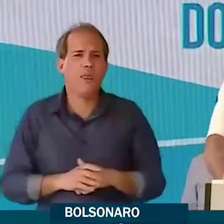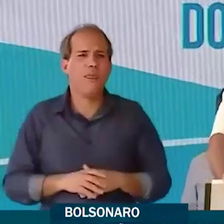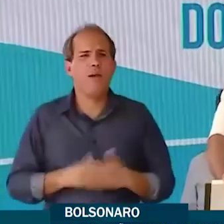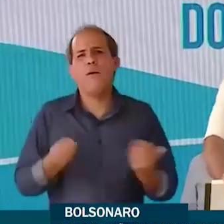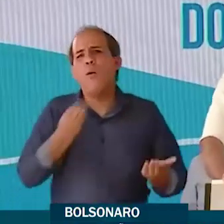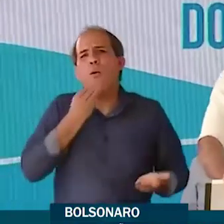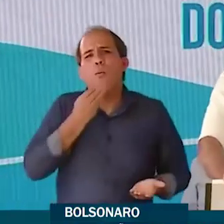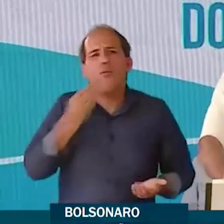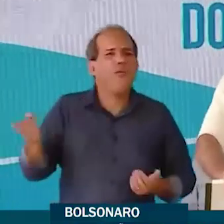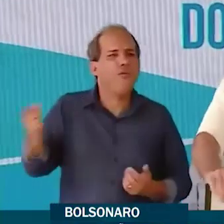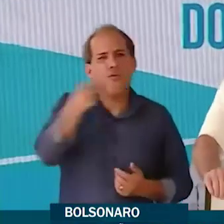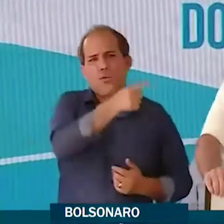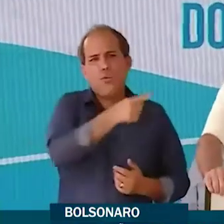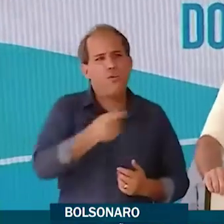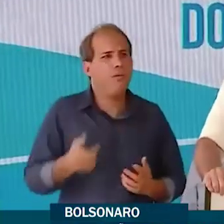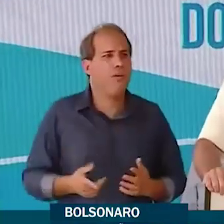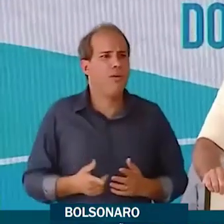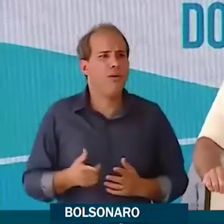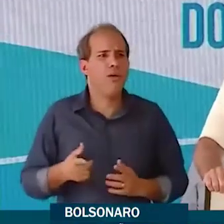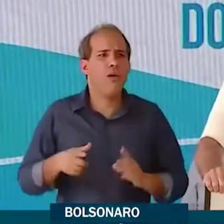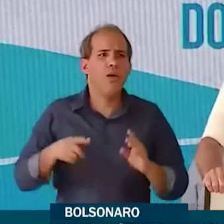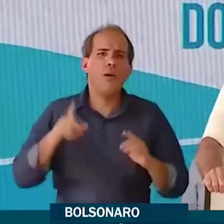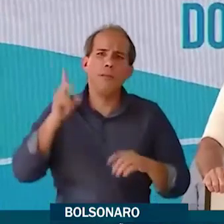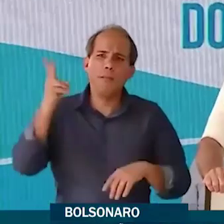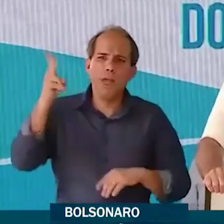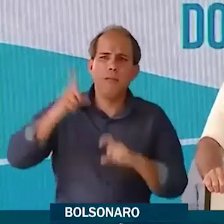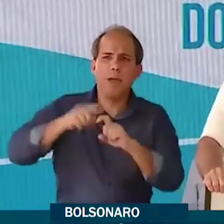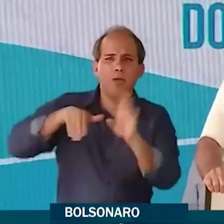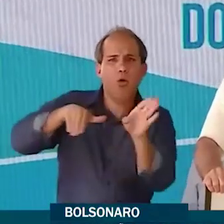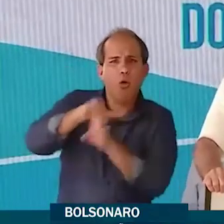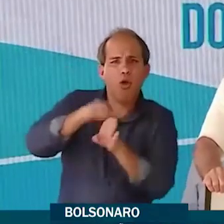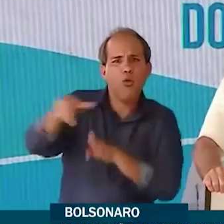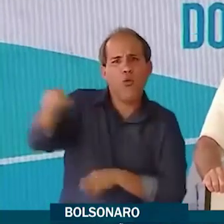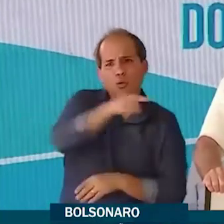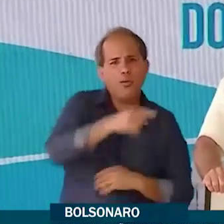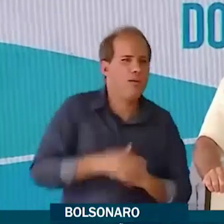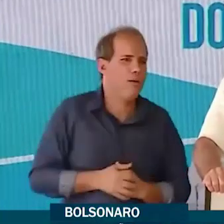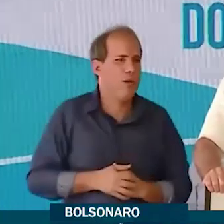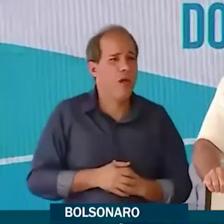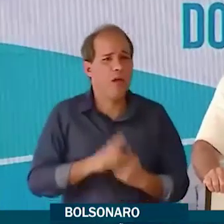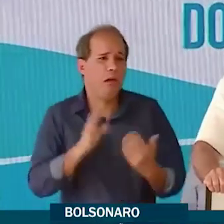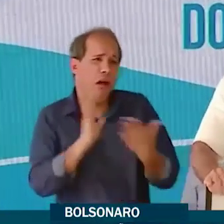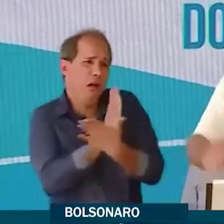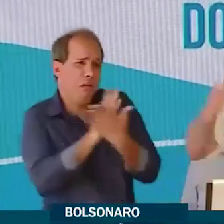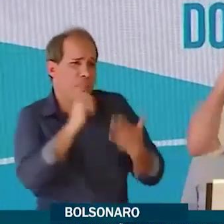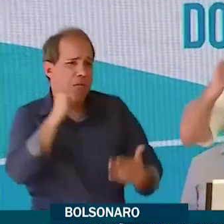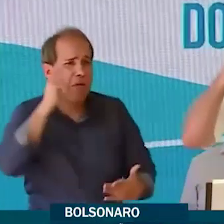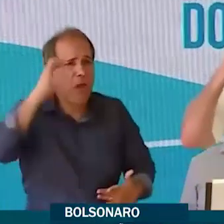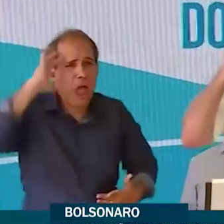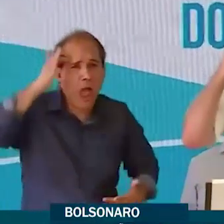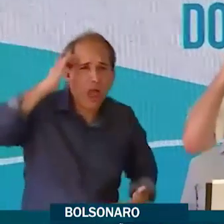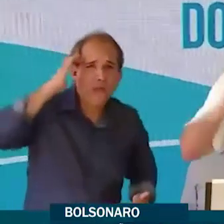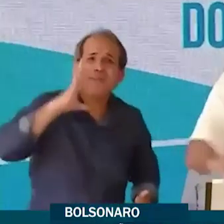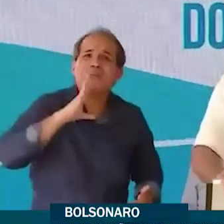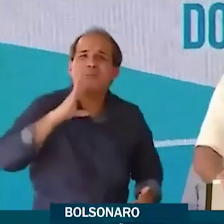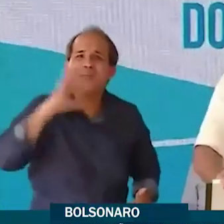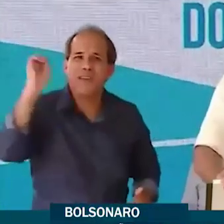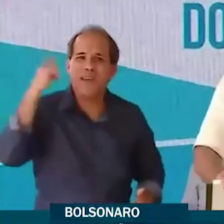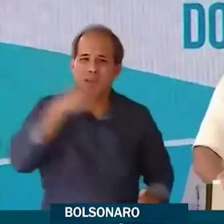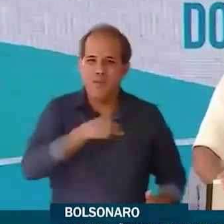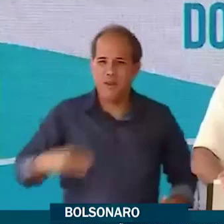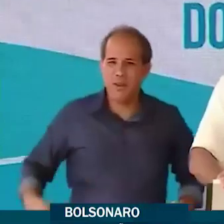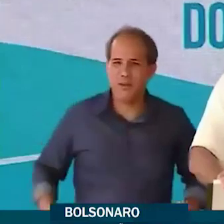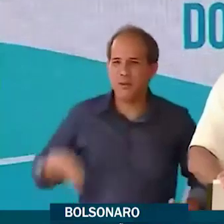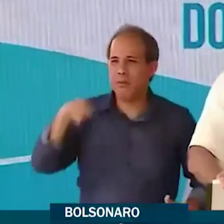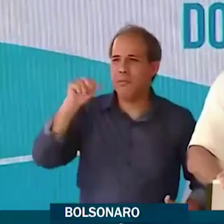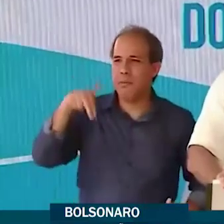obviamente vocês foram orientados por um médico alguns achavam o meu ex Ministro